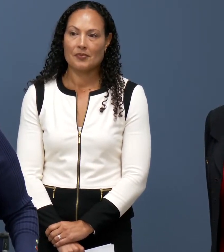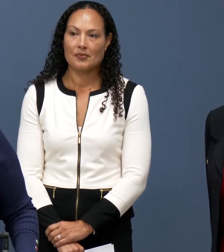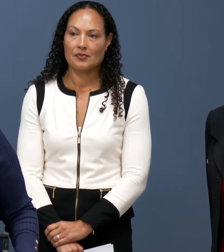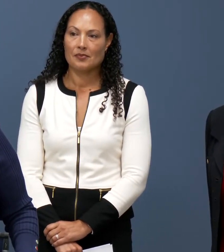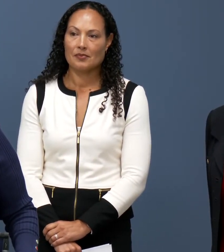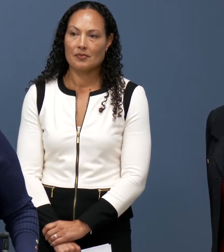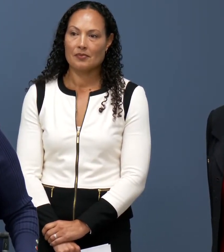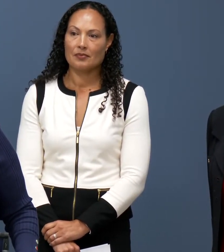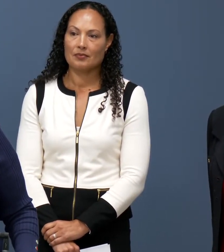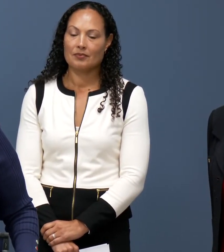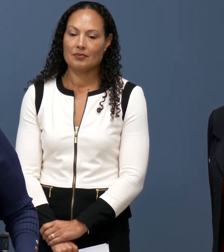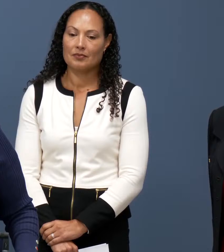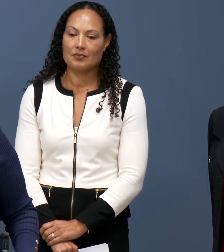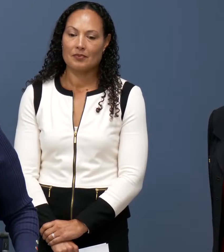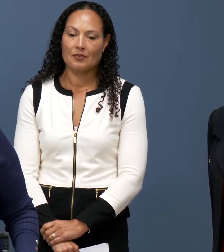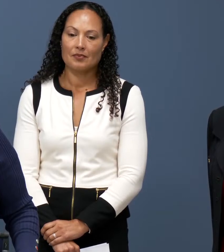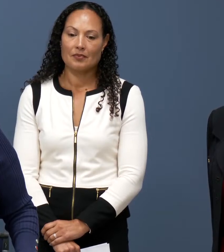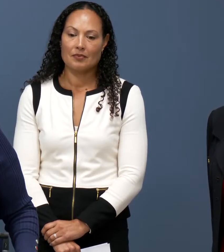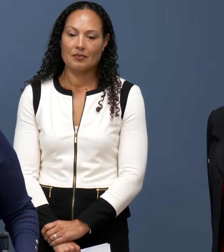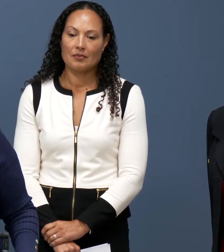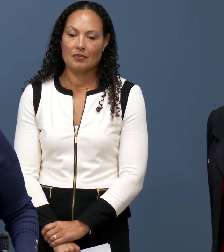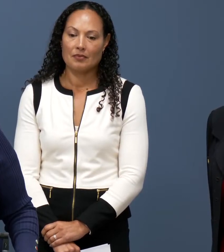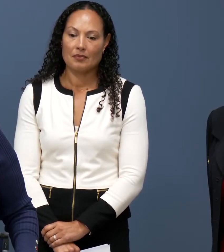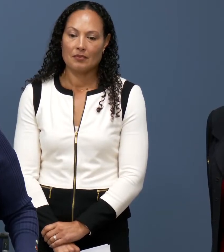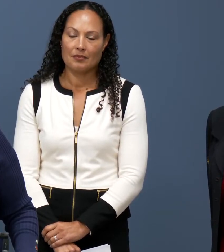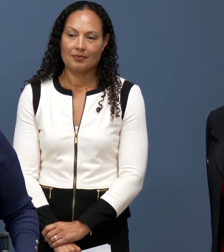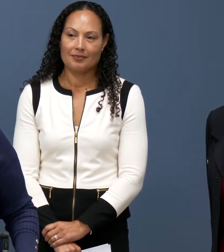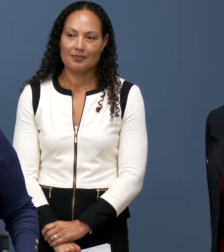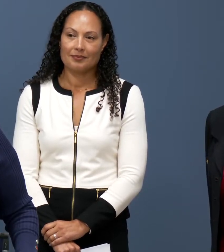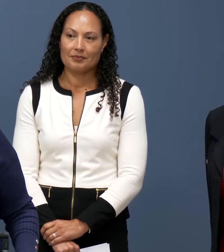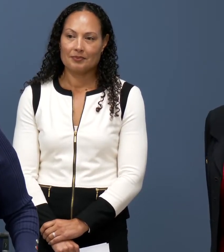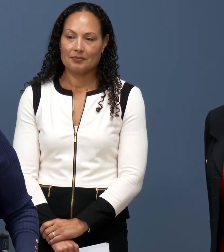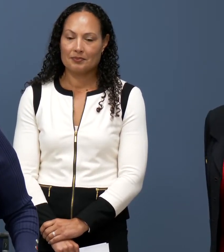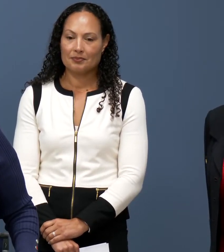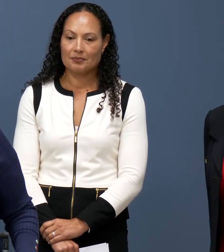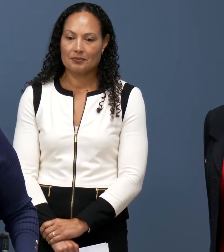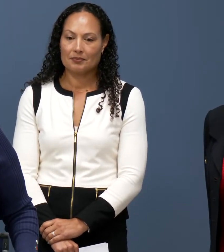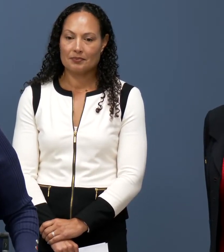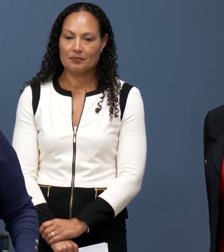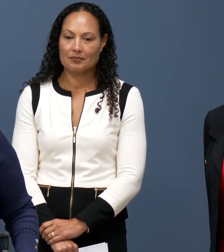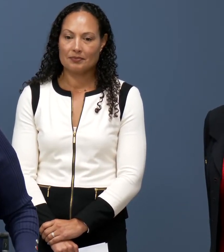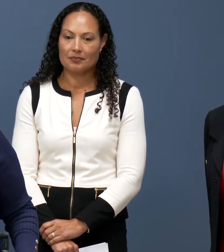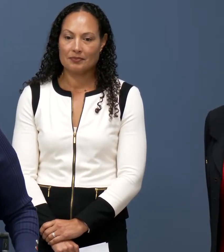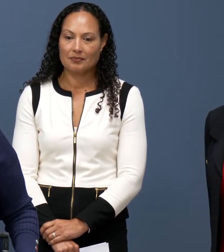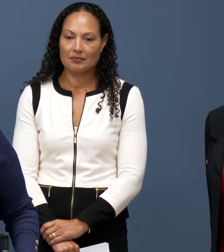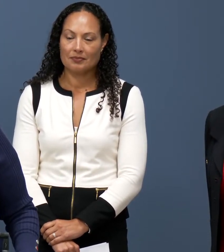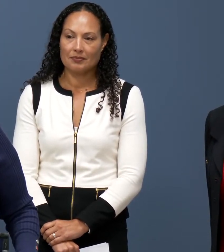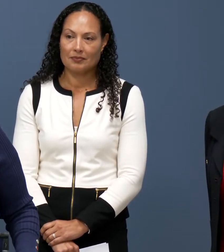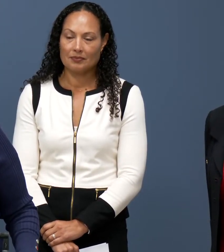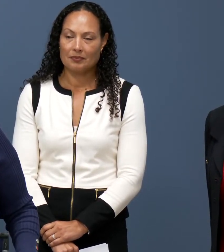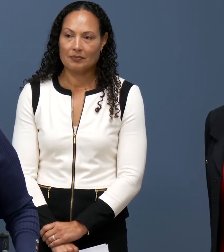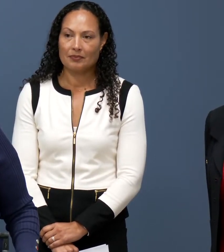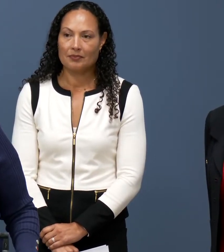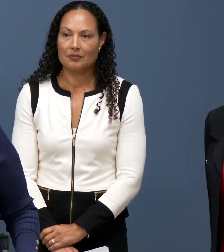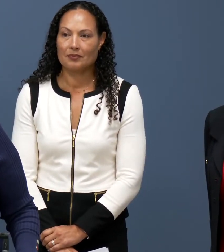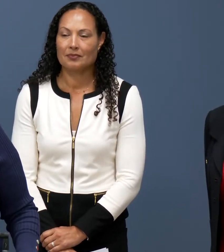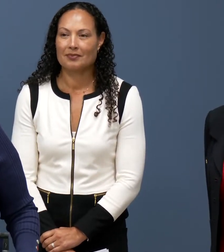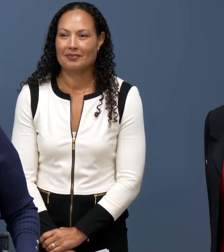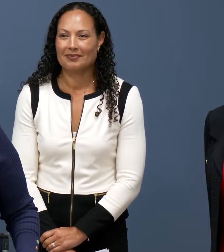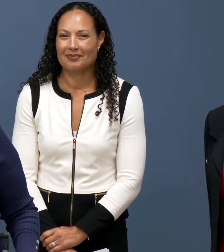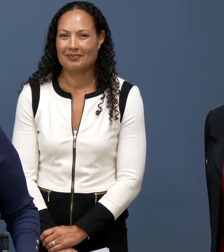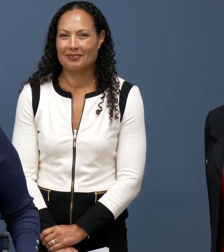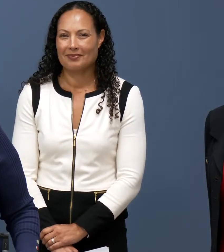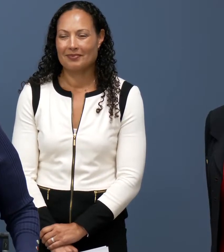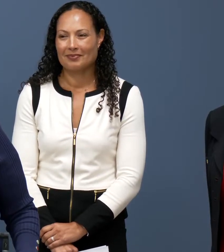de 55 y 64 años y el 3% entre los mayores de 65 años. También